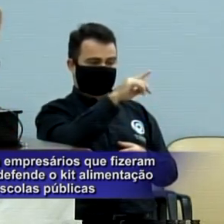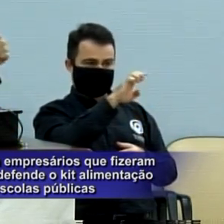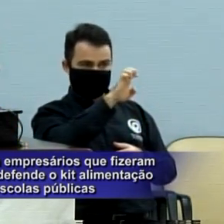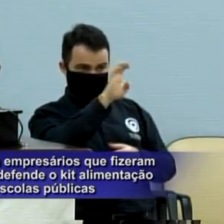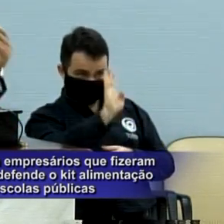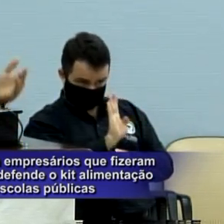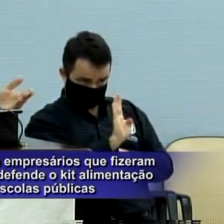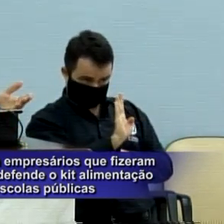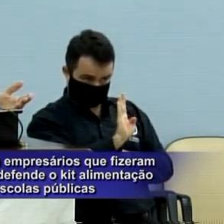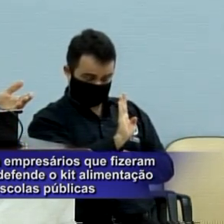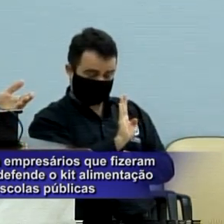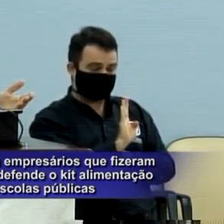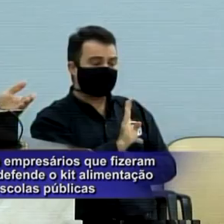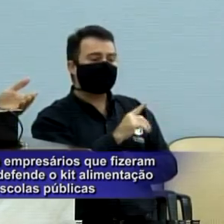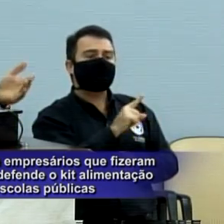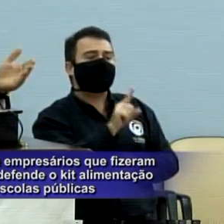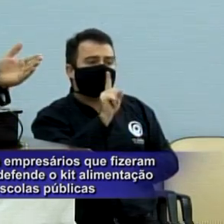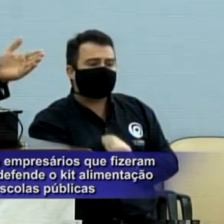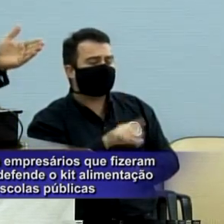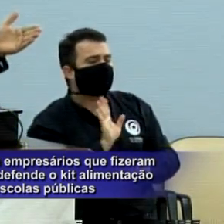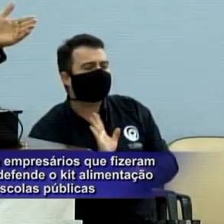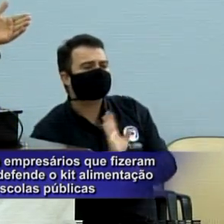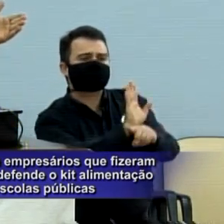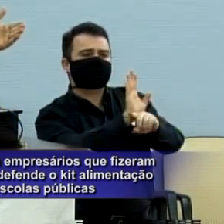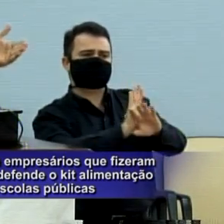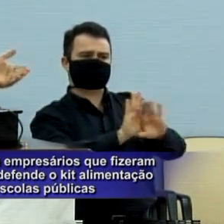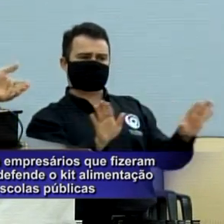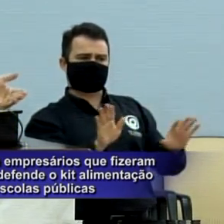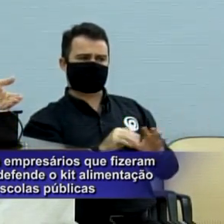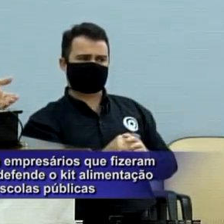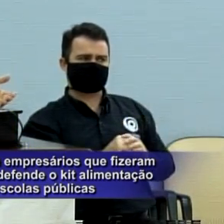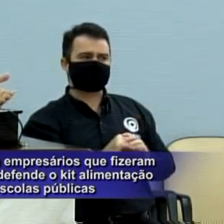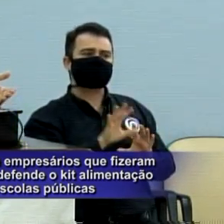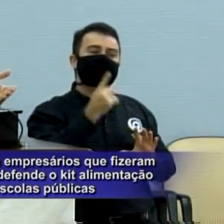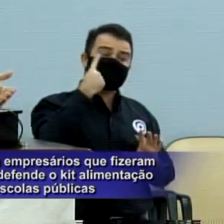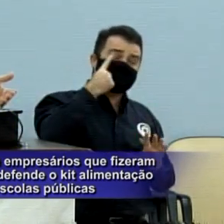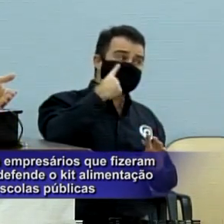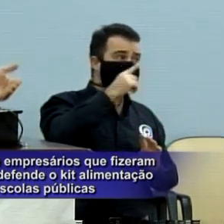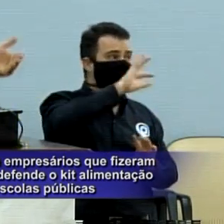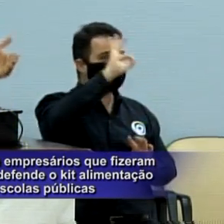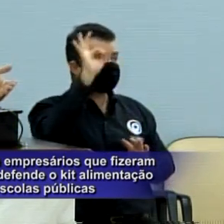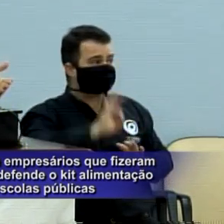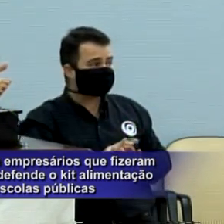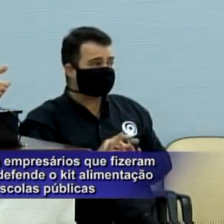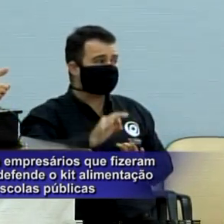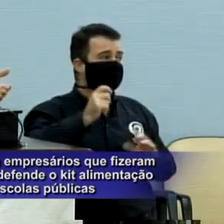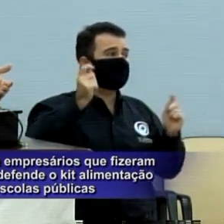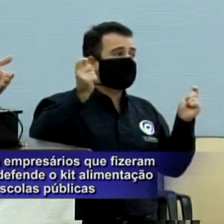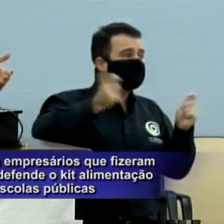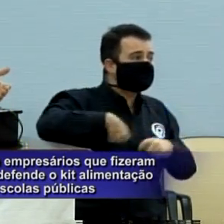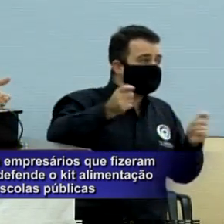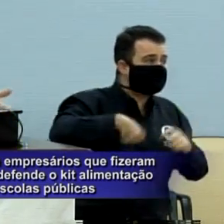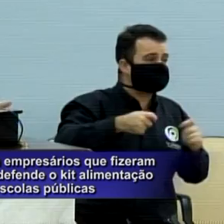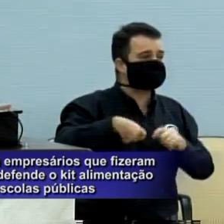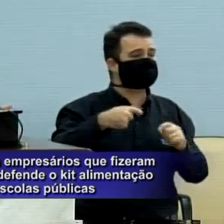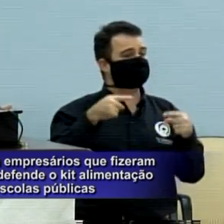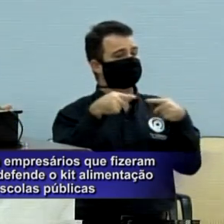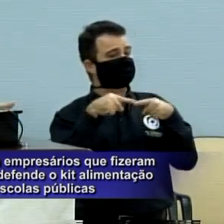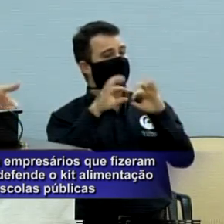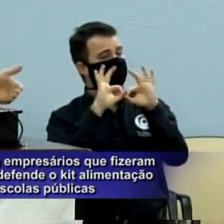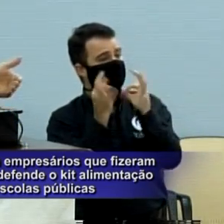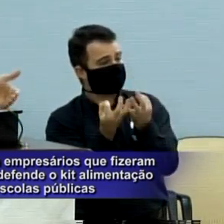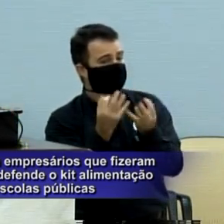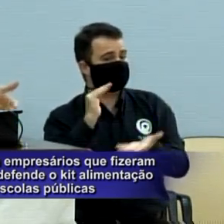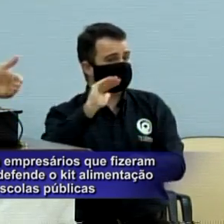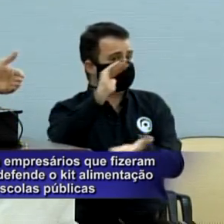é por gramagem. Nós temos uma gramagem, o nosso presidente, para que, sobre pena